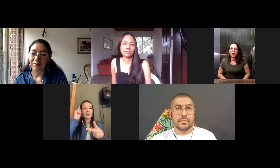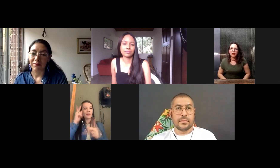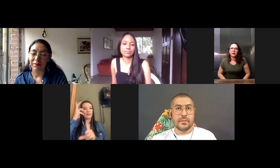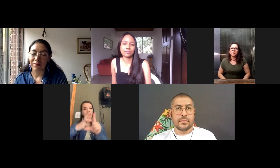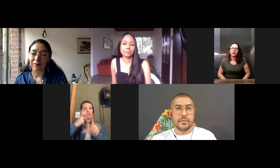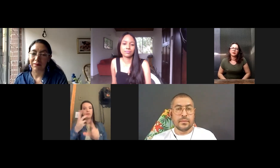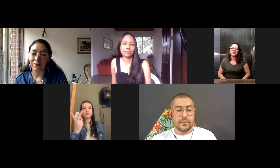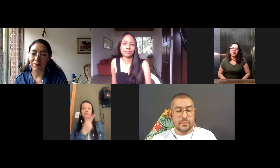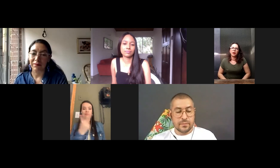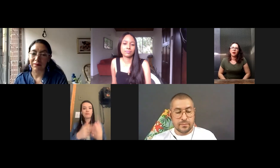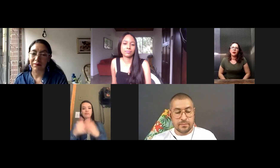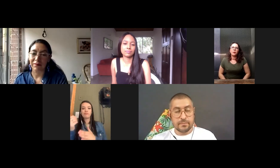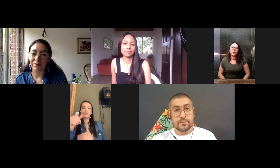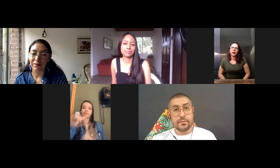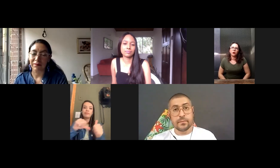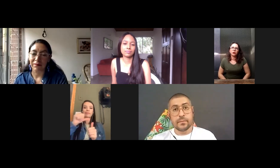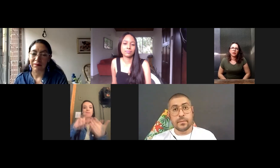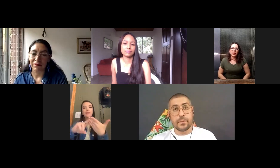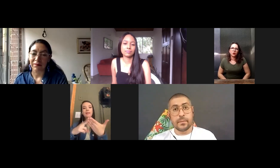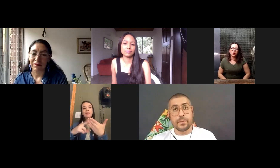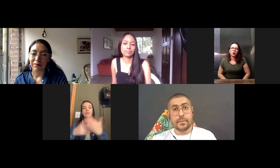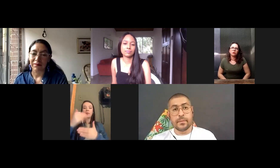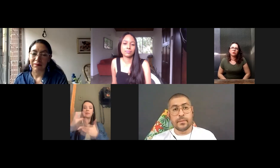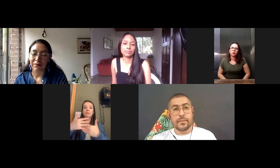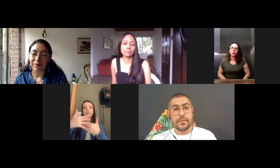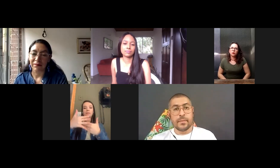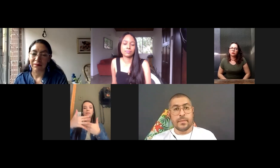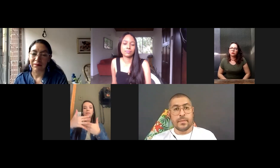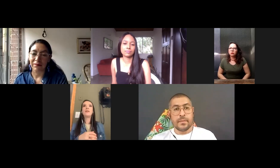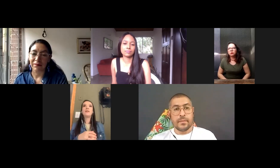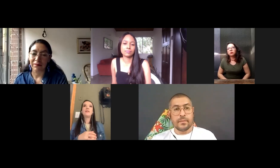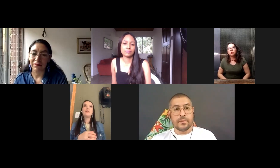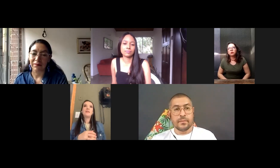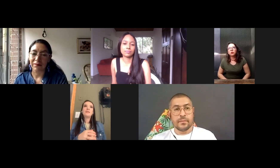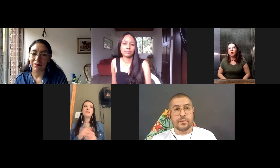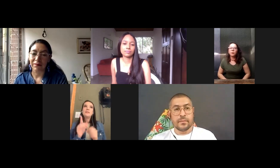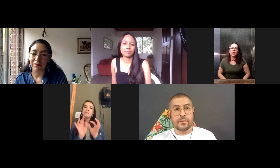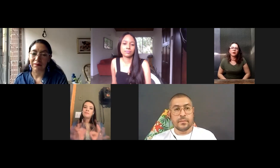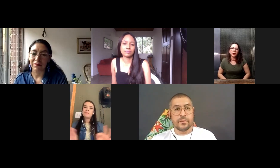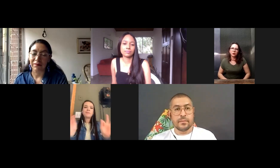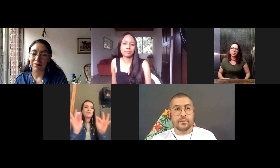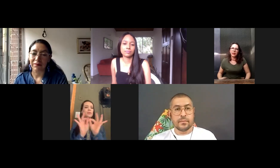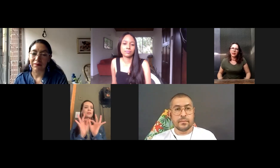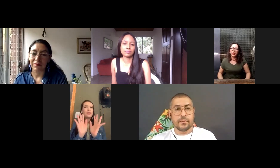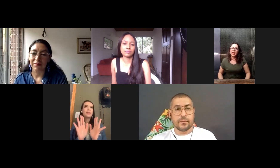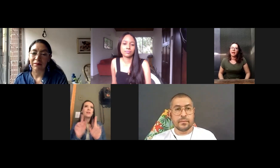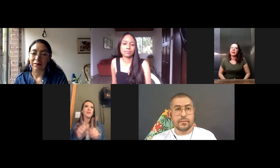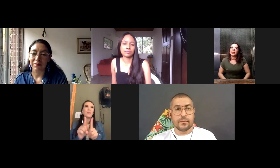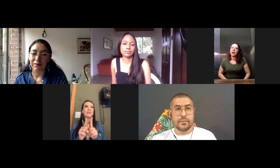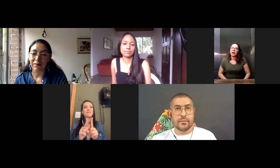caso es, además de poder contar con un background